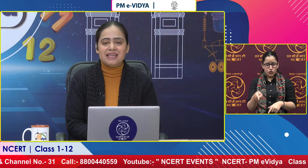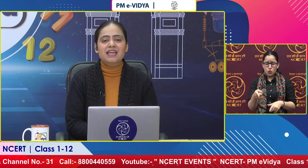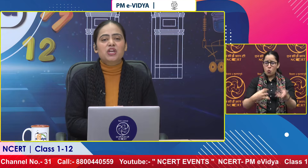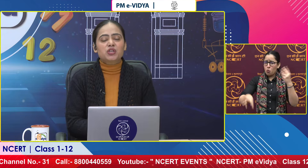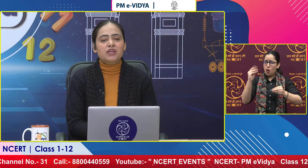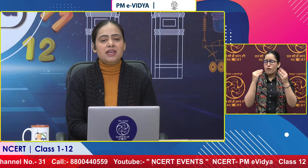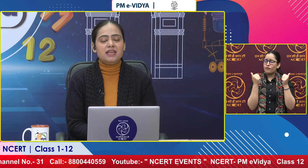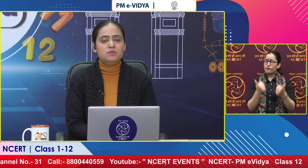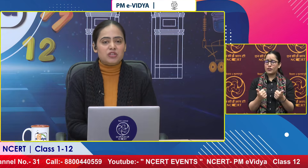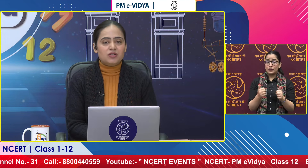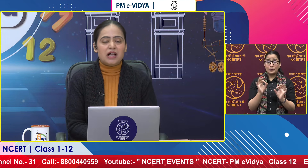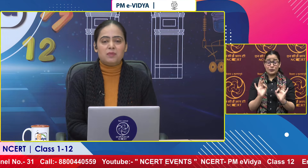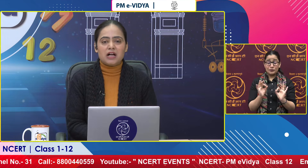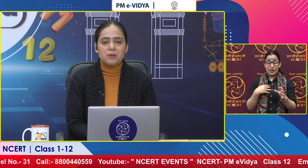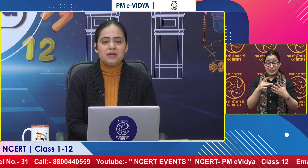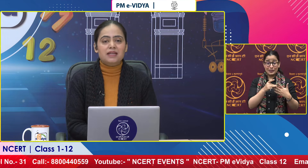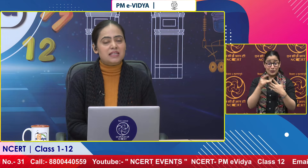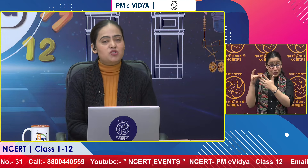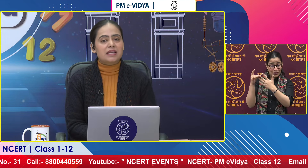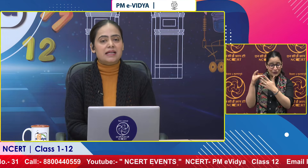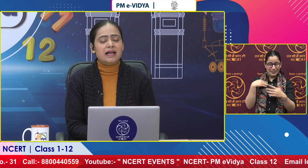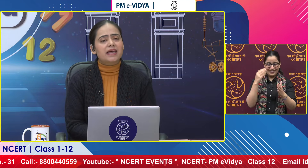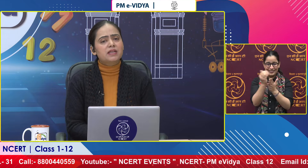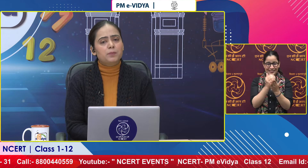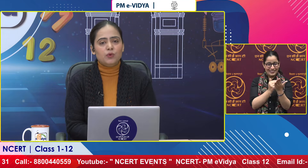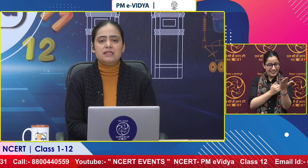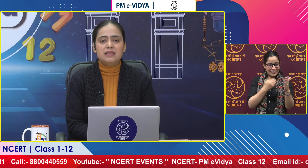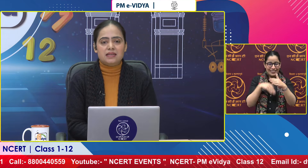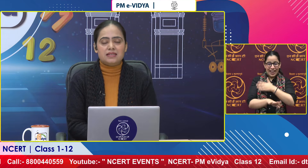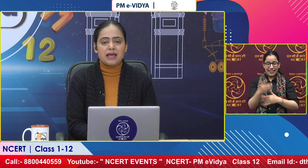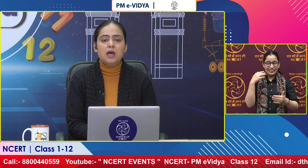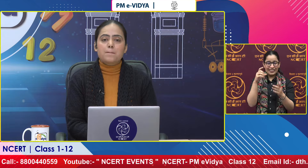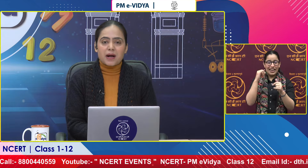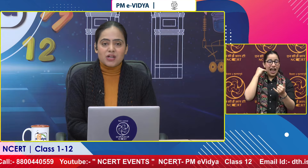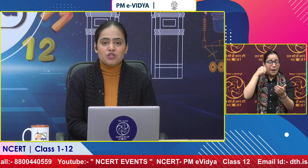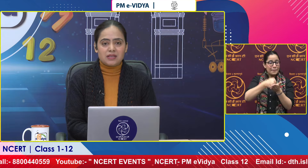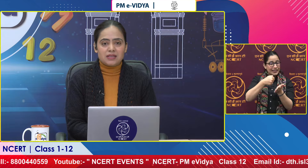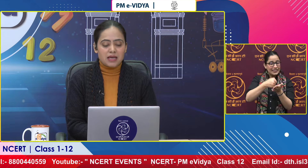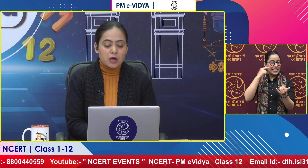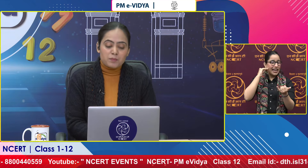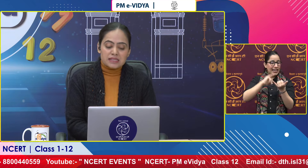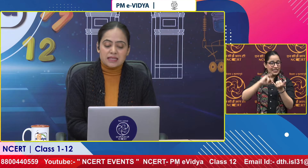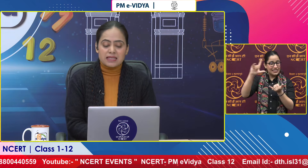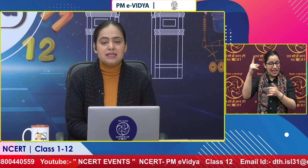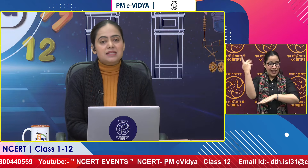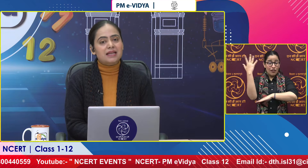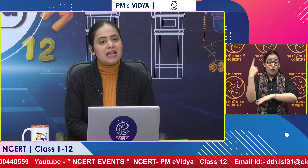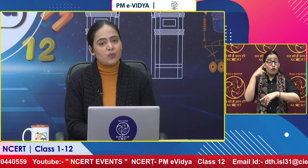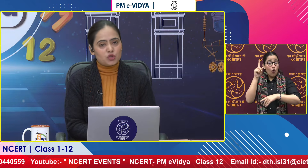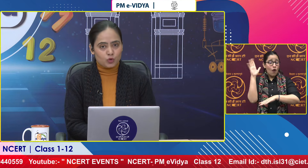सीखेंगे, क्योंकि ये एक स्पेशल हम आपके लिए सेशन लेकर आए हैं। ये पूरी सीरीज़ है 5 दिन की बेसिक इंडियन साइन लैंग्वेज